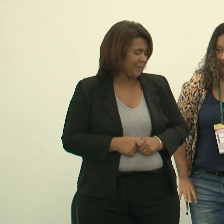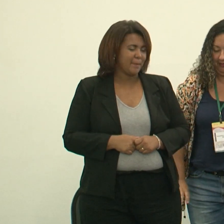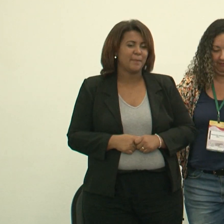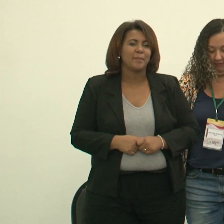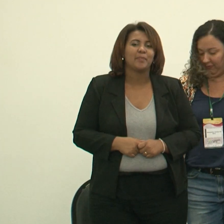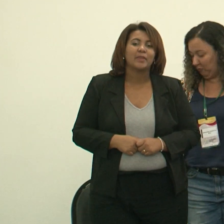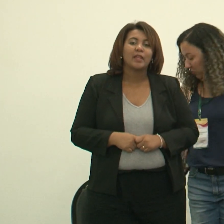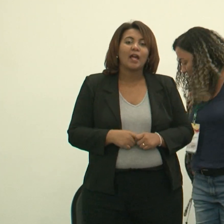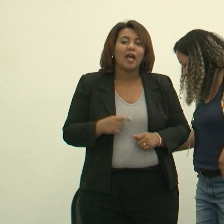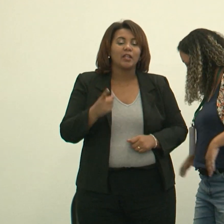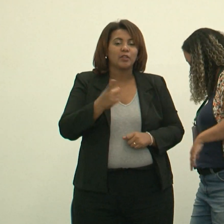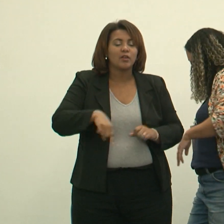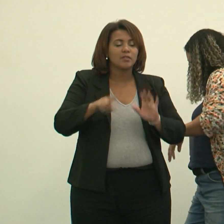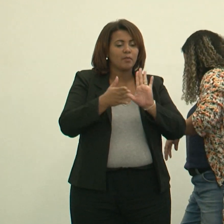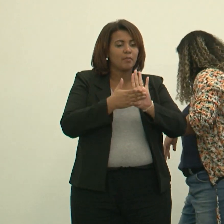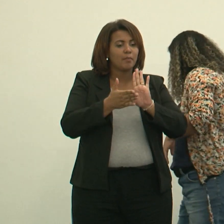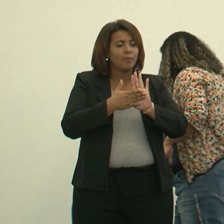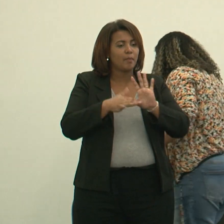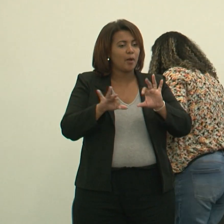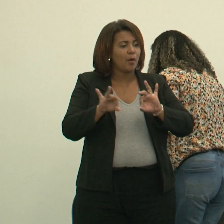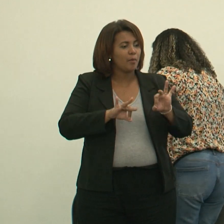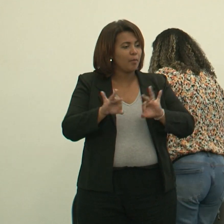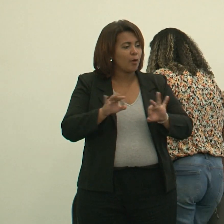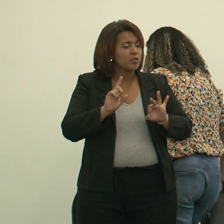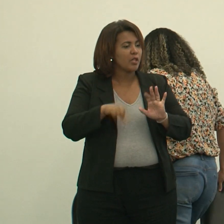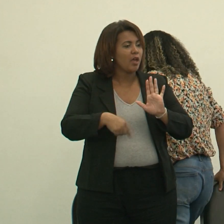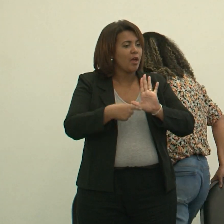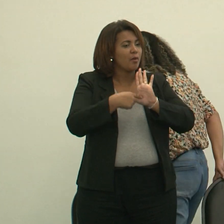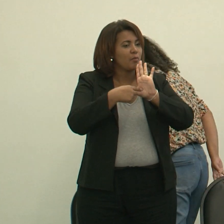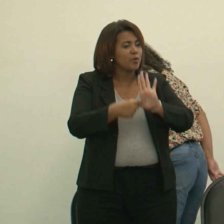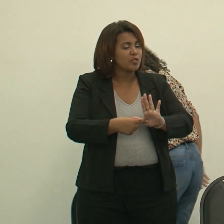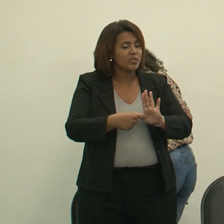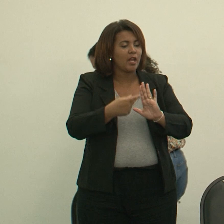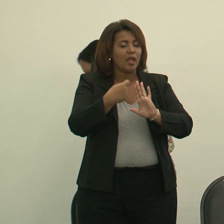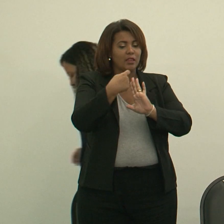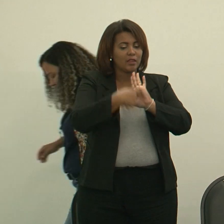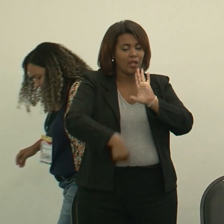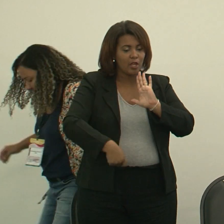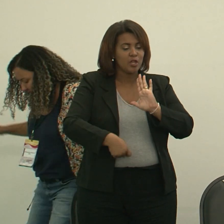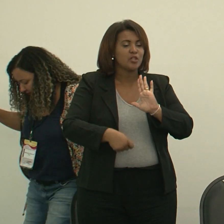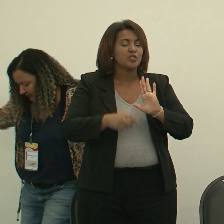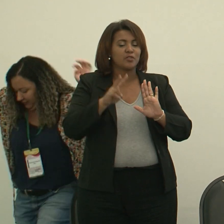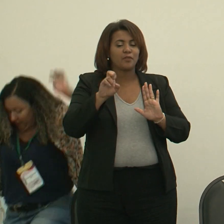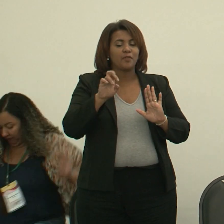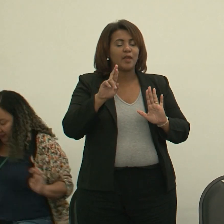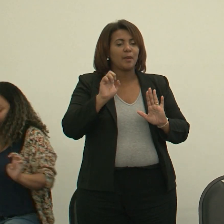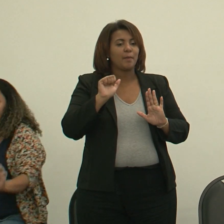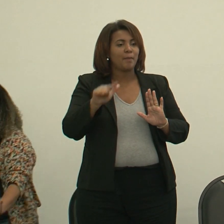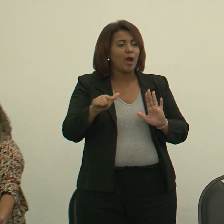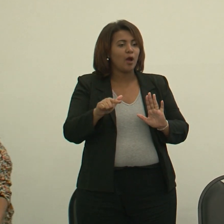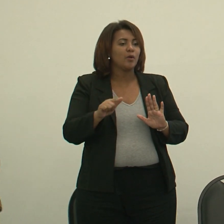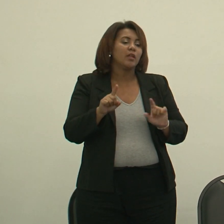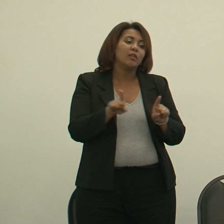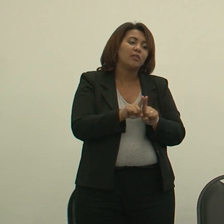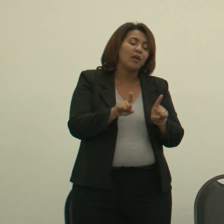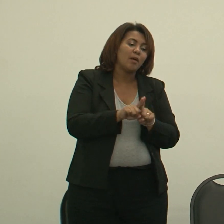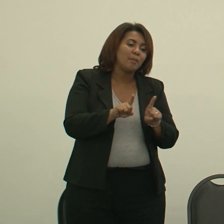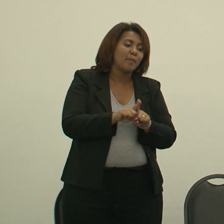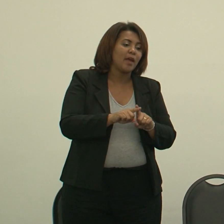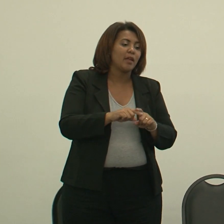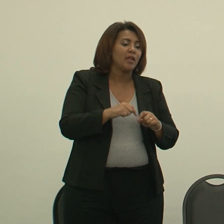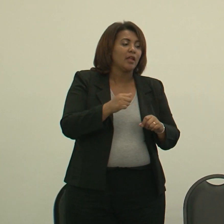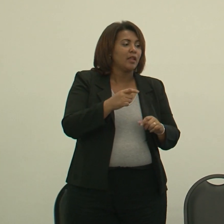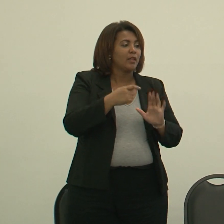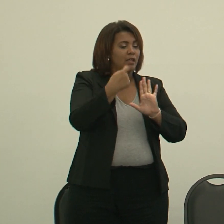A nossa proposta é basicamente mostrar, né, textos verbais e não verbais da comunidade surda, veiculados em língua